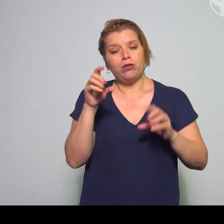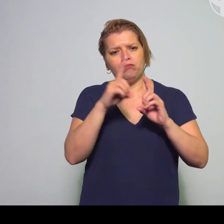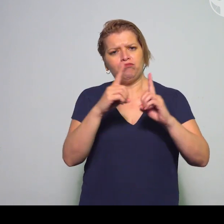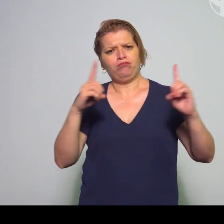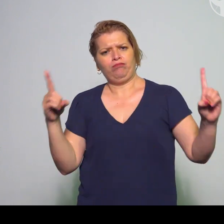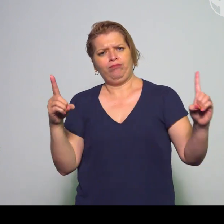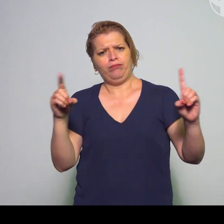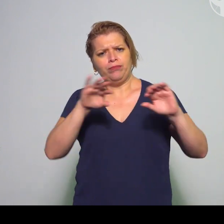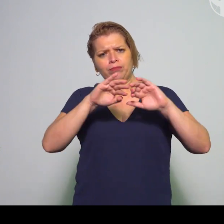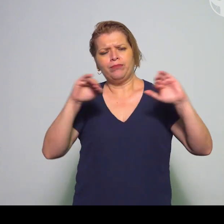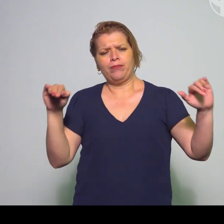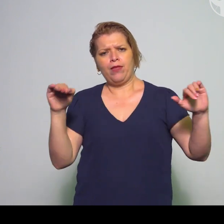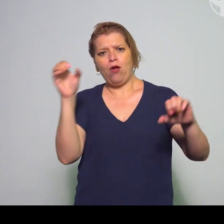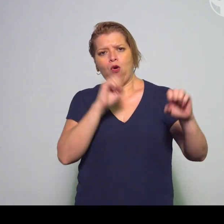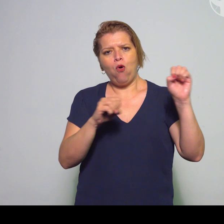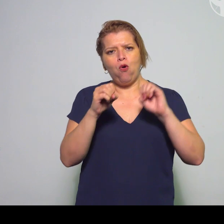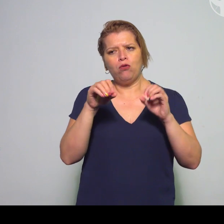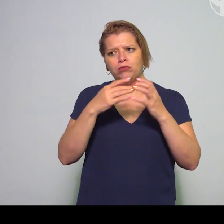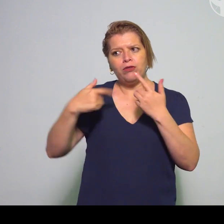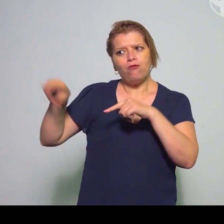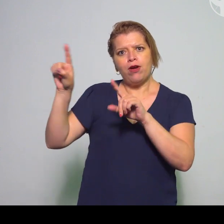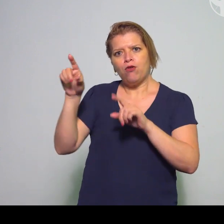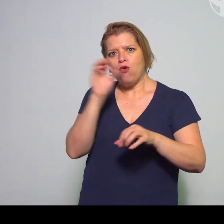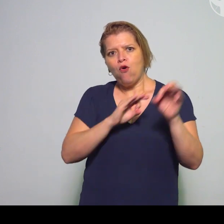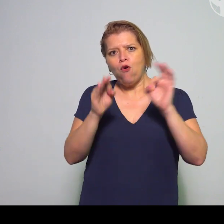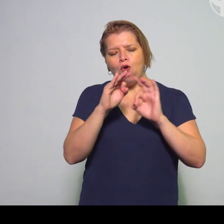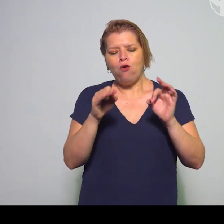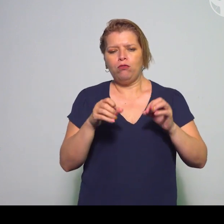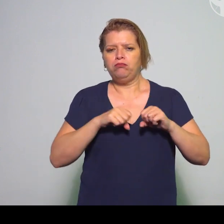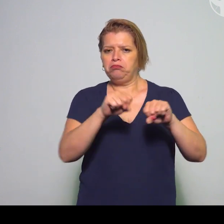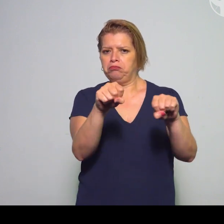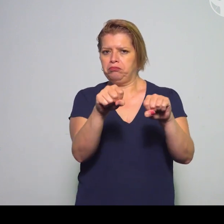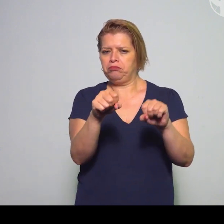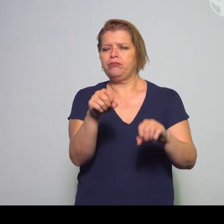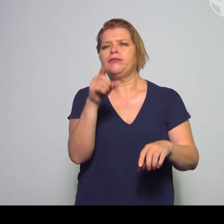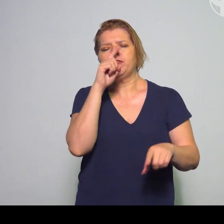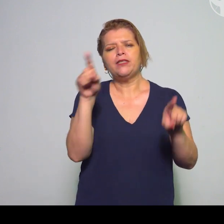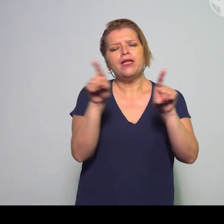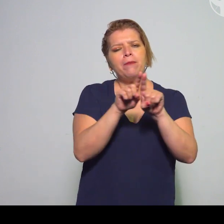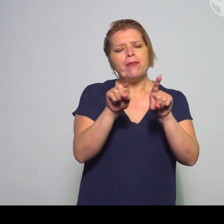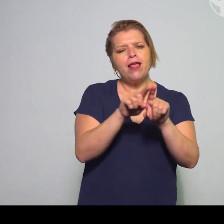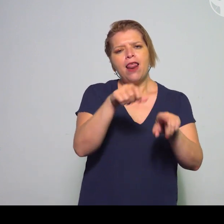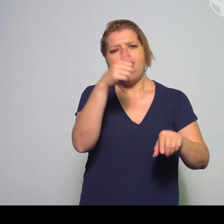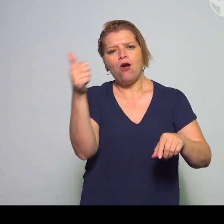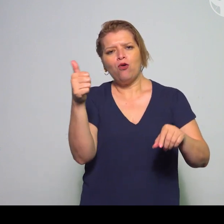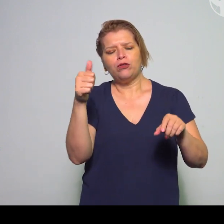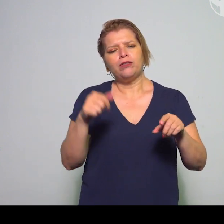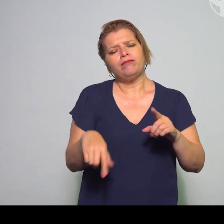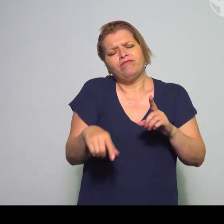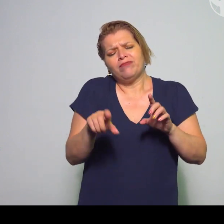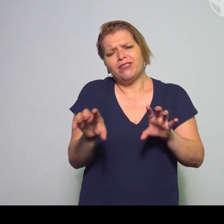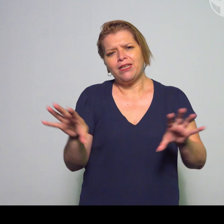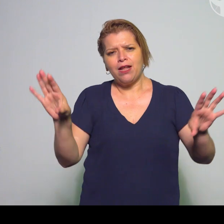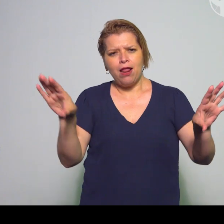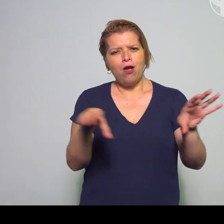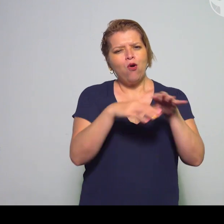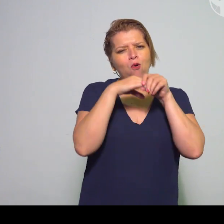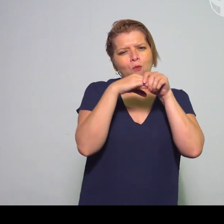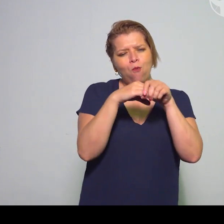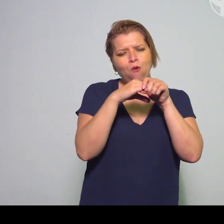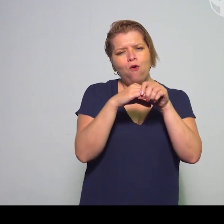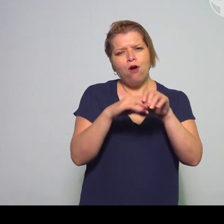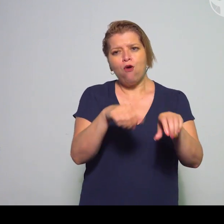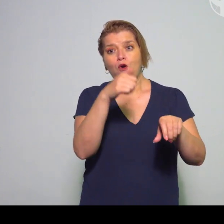no están por divorcio, por abandono o fallecimiento. Y hay una tercera propuesta que es la reconstruida o